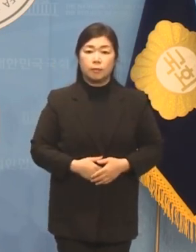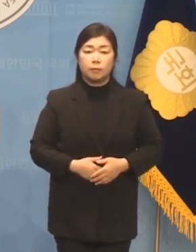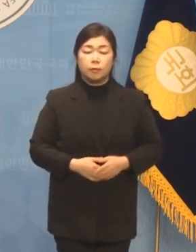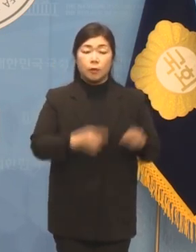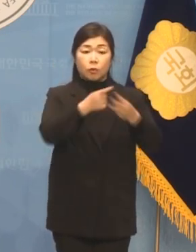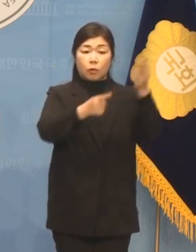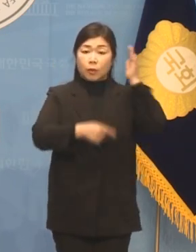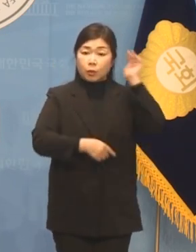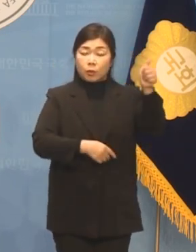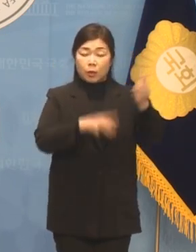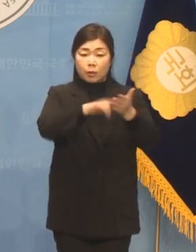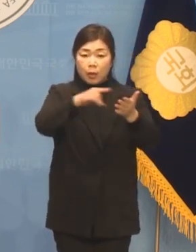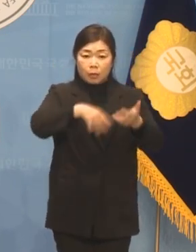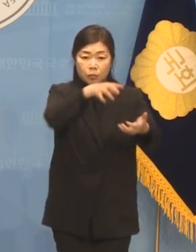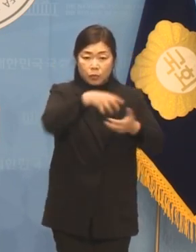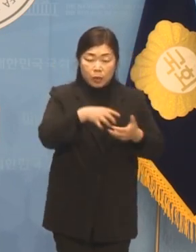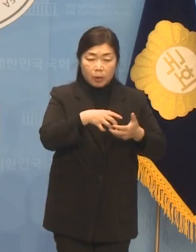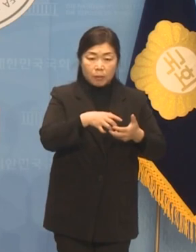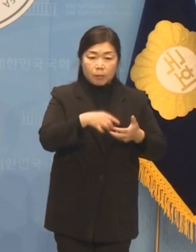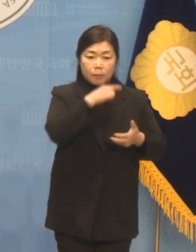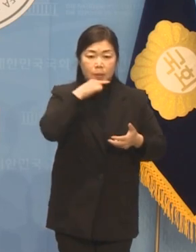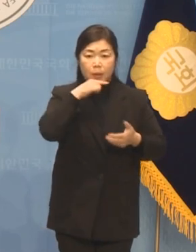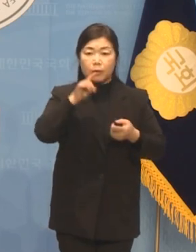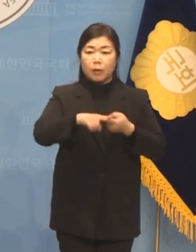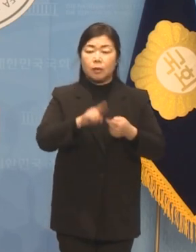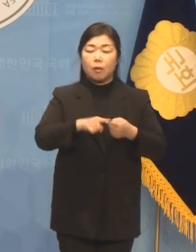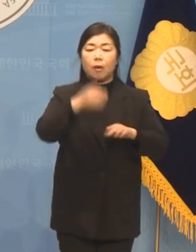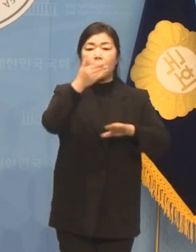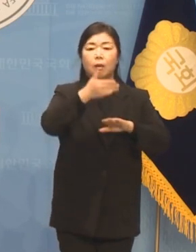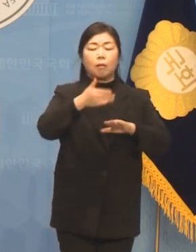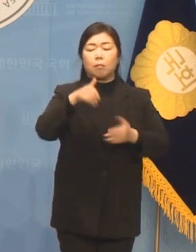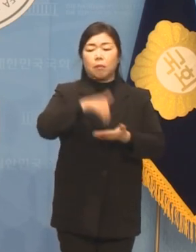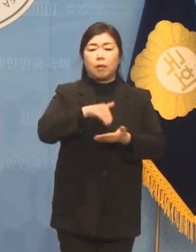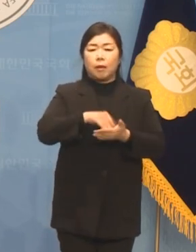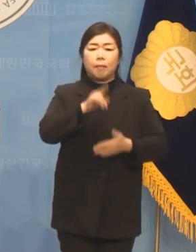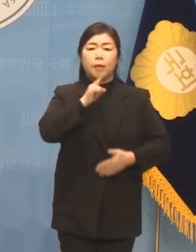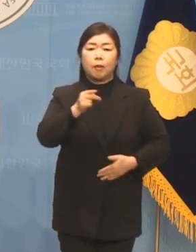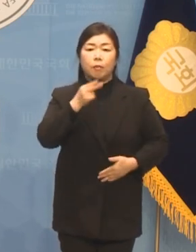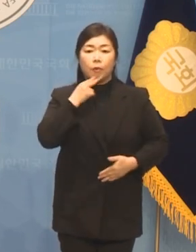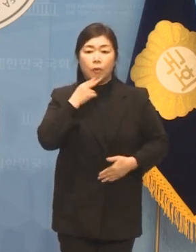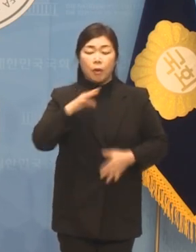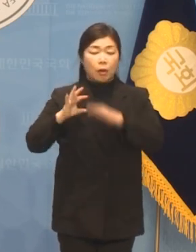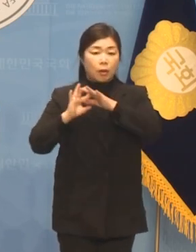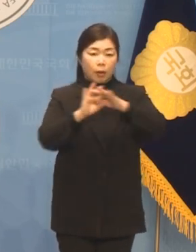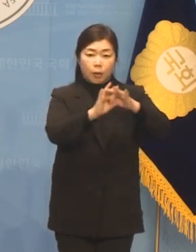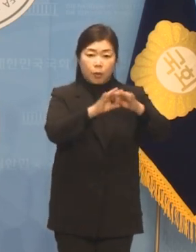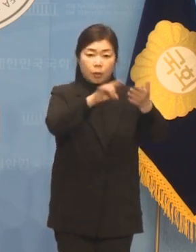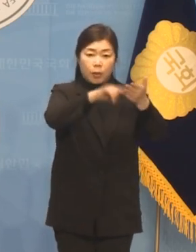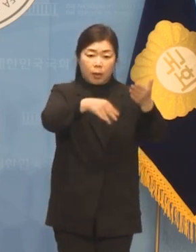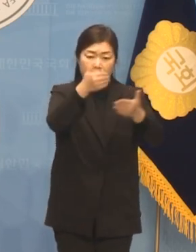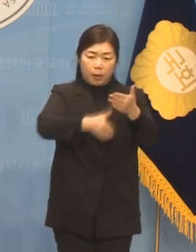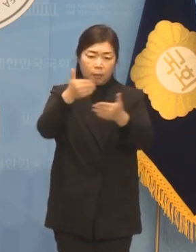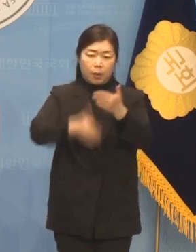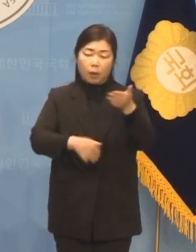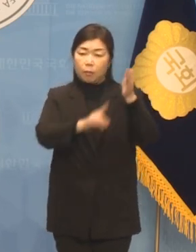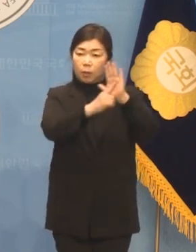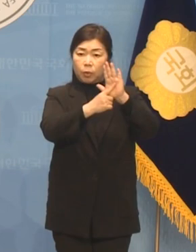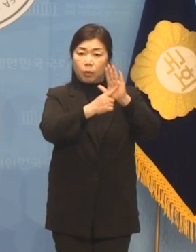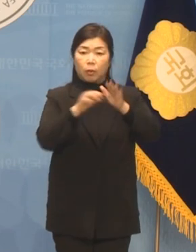펑크에 대해 반성은 커녕 연일 감세 정책만 쏟아내며 총선용 포퓰리즘 정책을